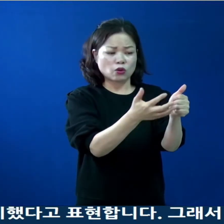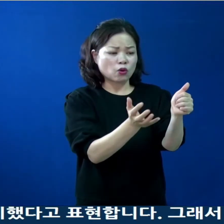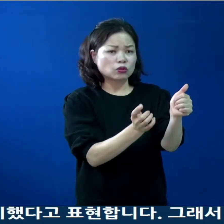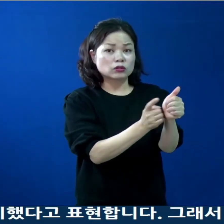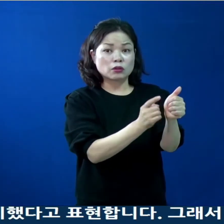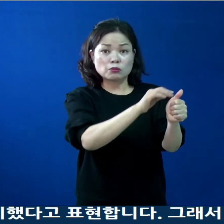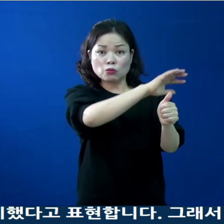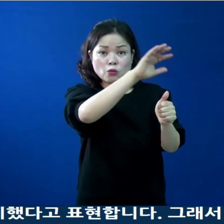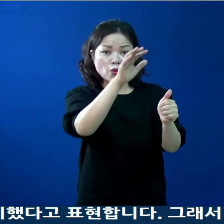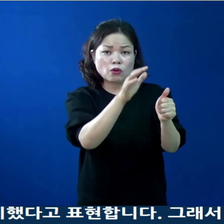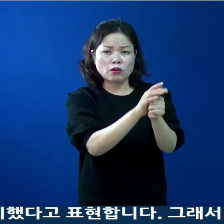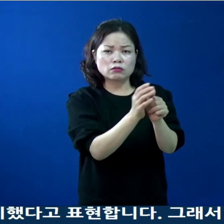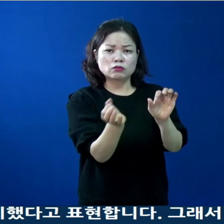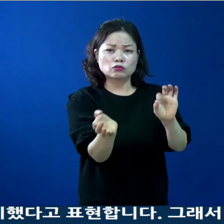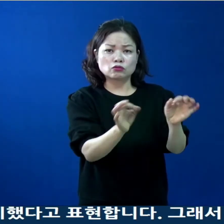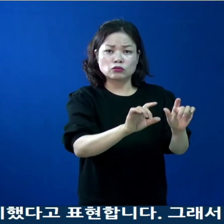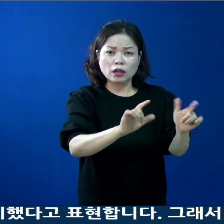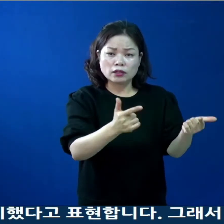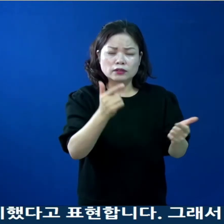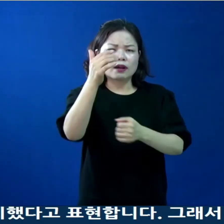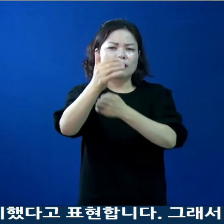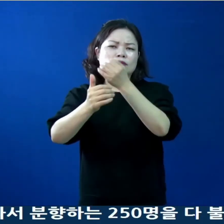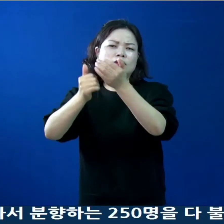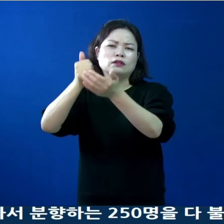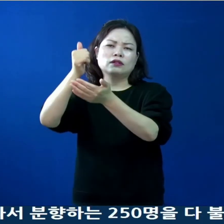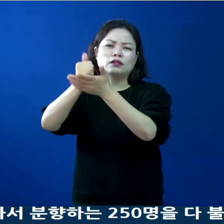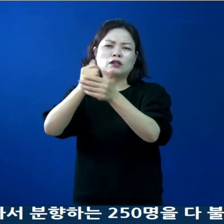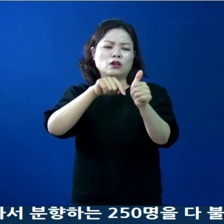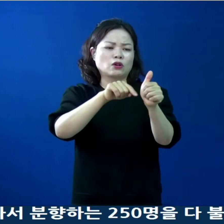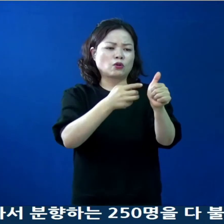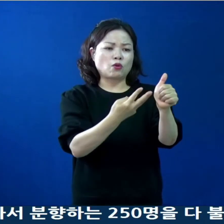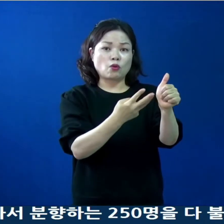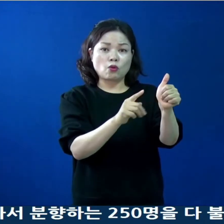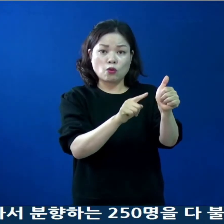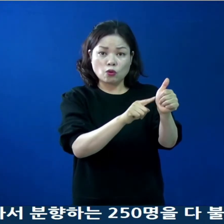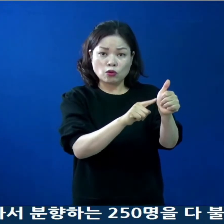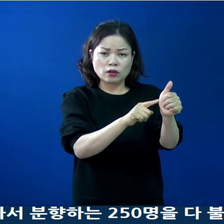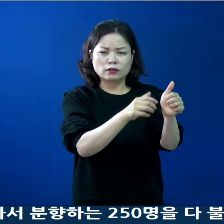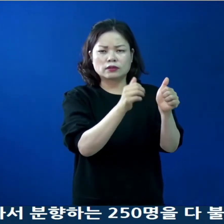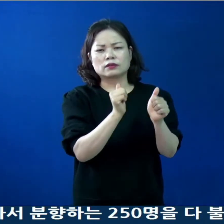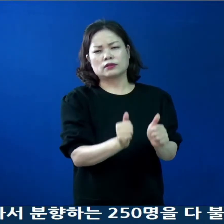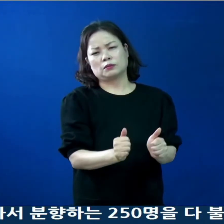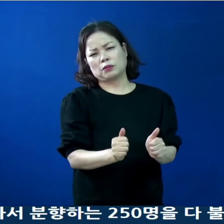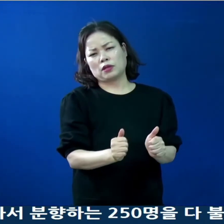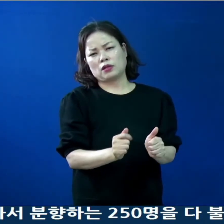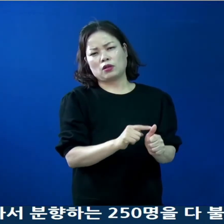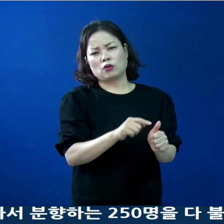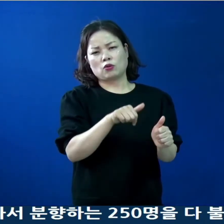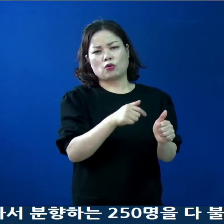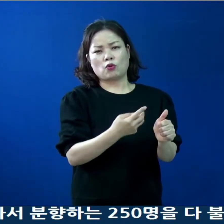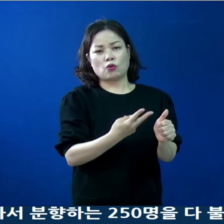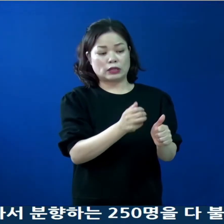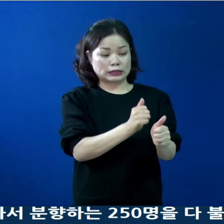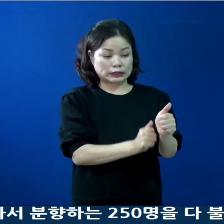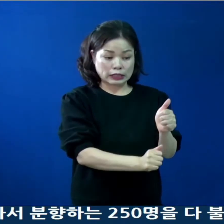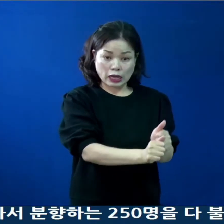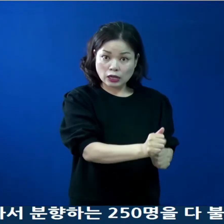다 죽은 것이 아니라 하나님께서는 고라를 당대에만 심판하시고 고라의